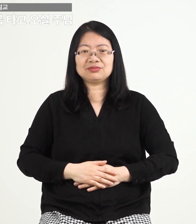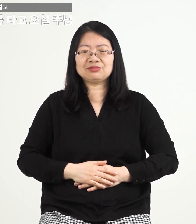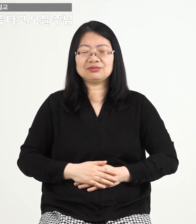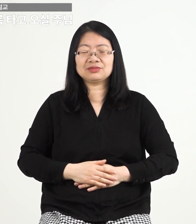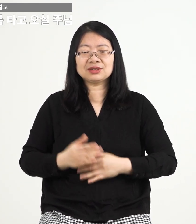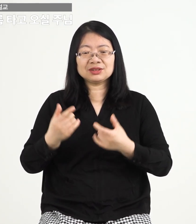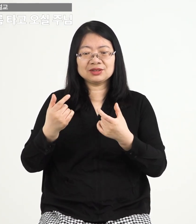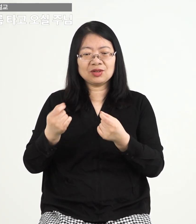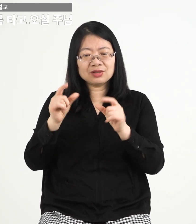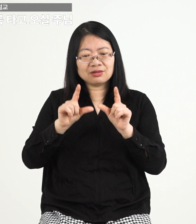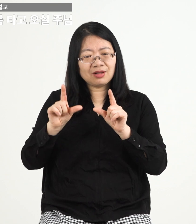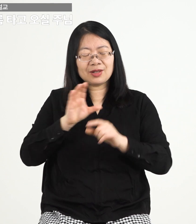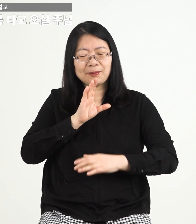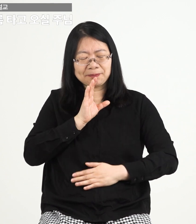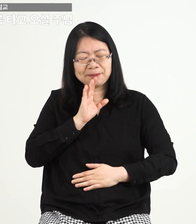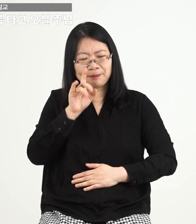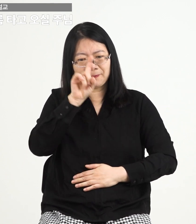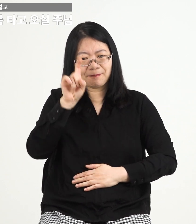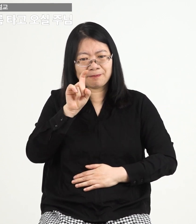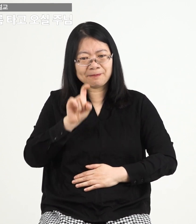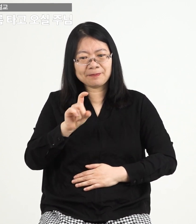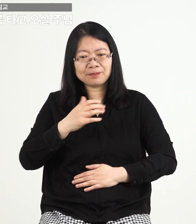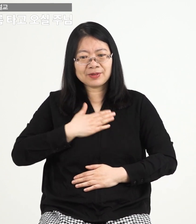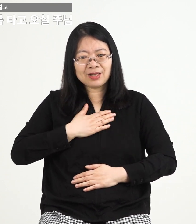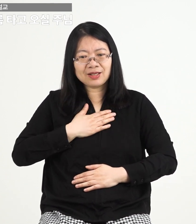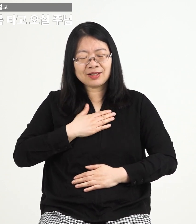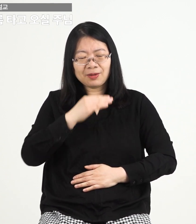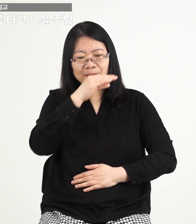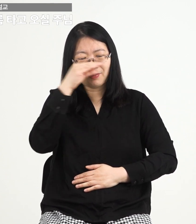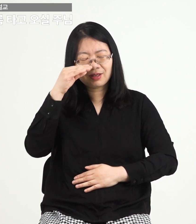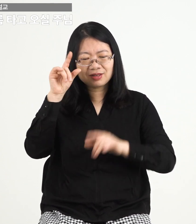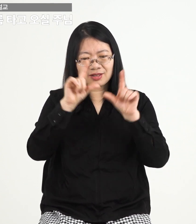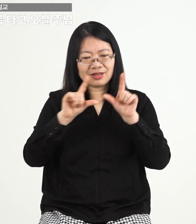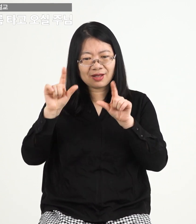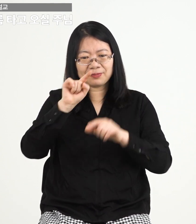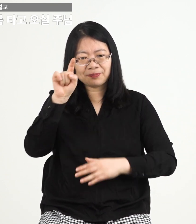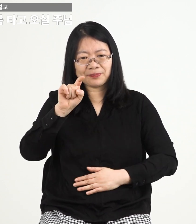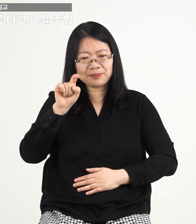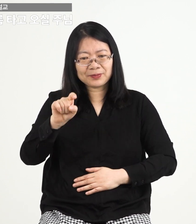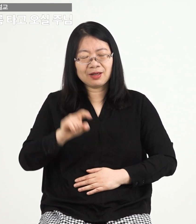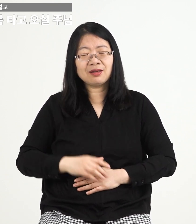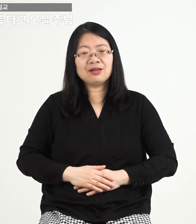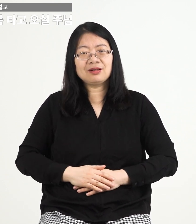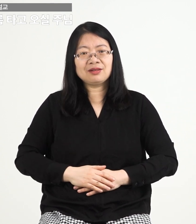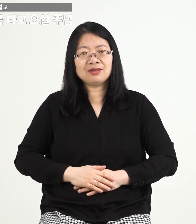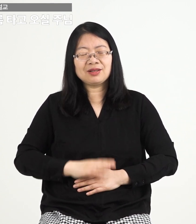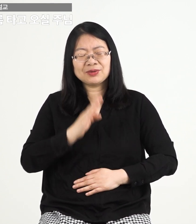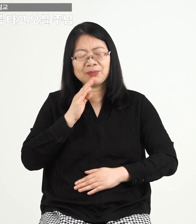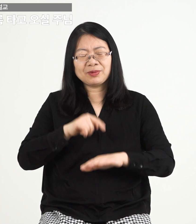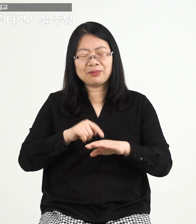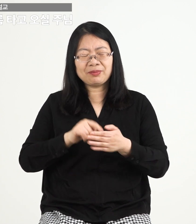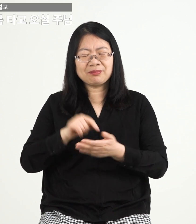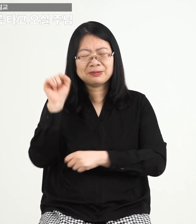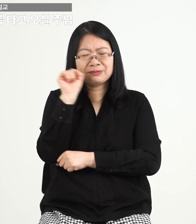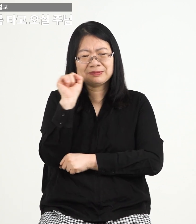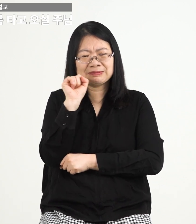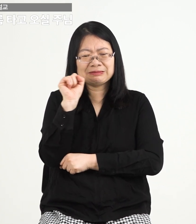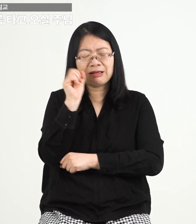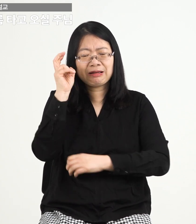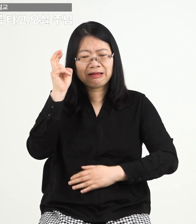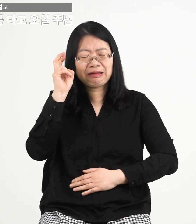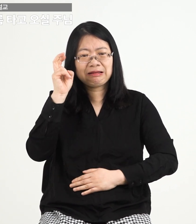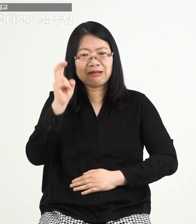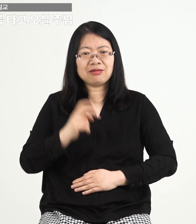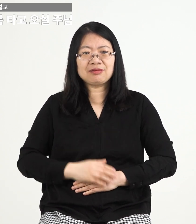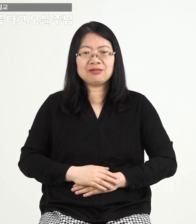이렇게 사는 것이 맞나? 내가 지금 옳게 사는 건가? 얼마나 흔들렸을까요?